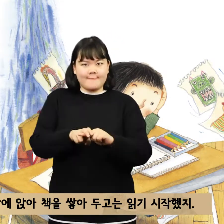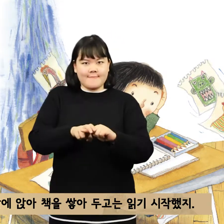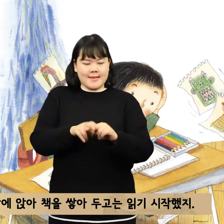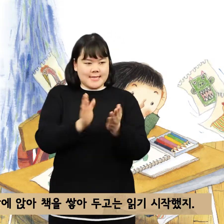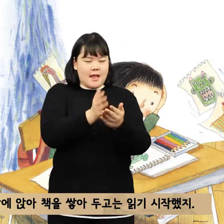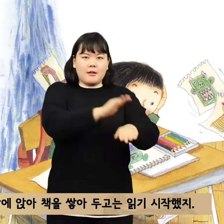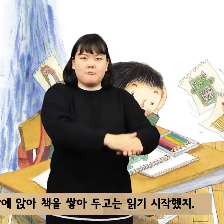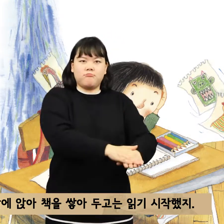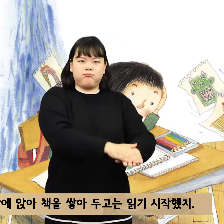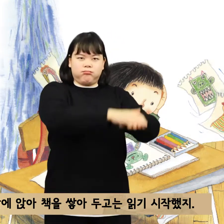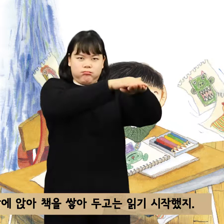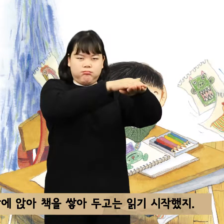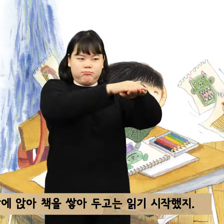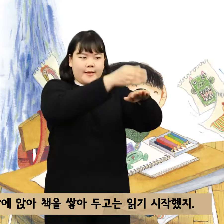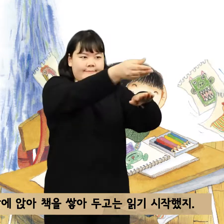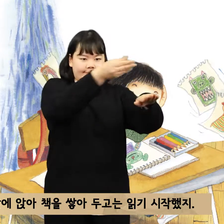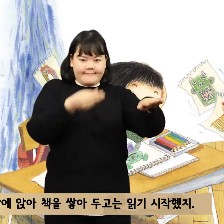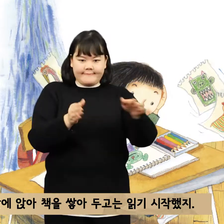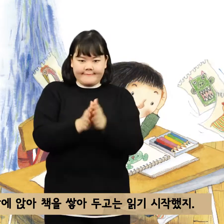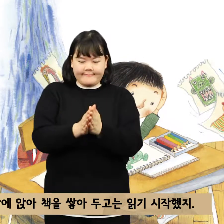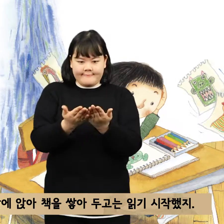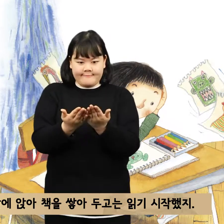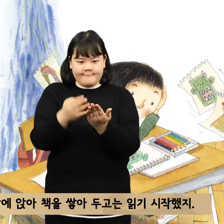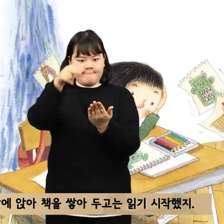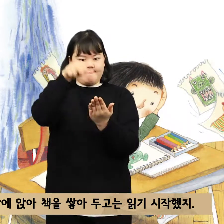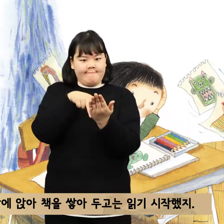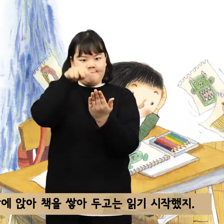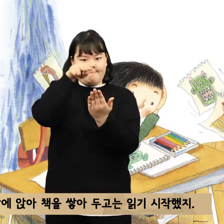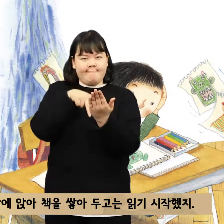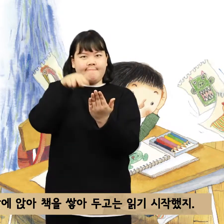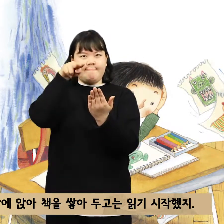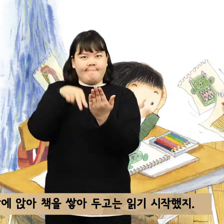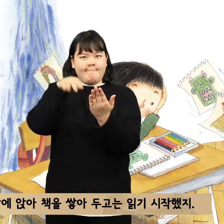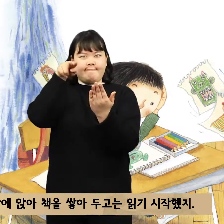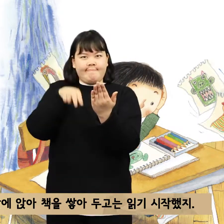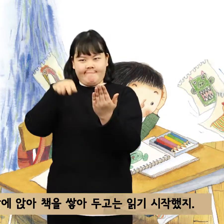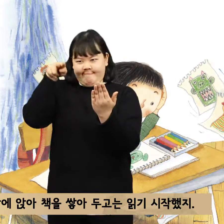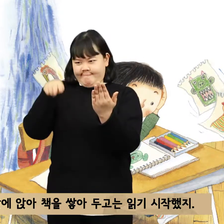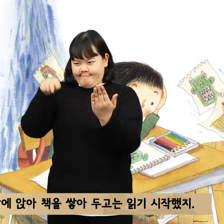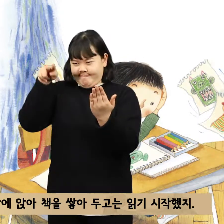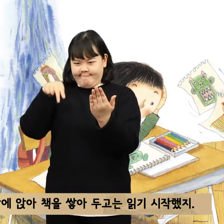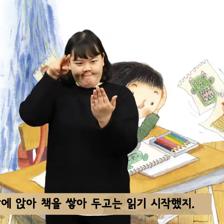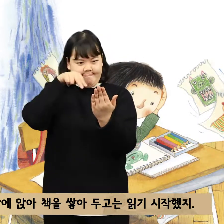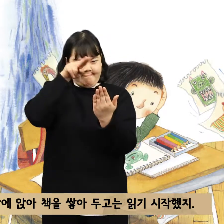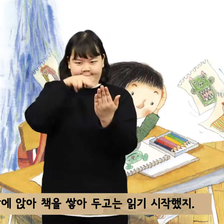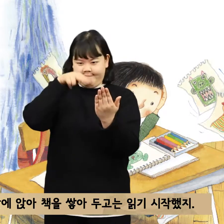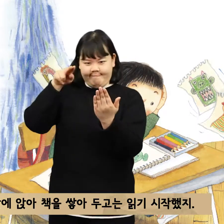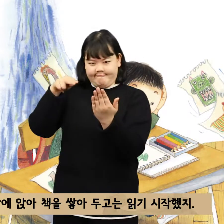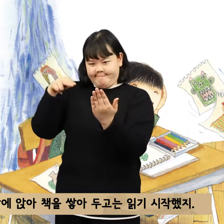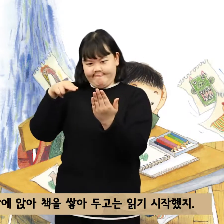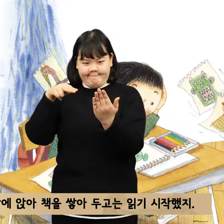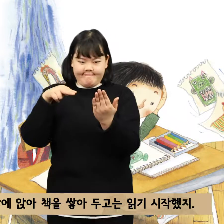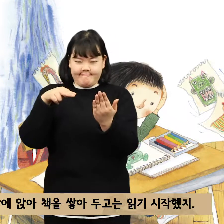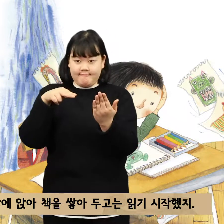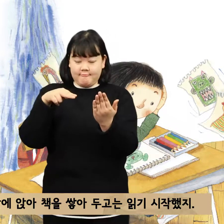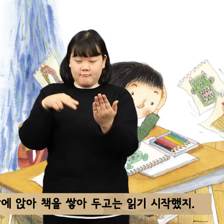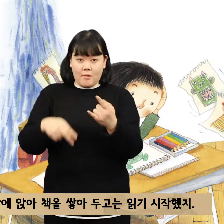그리고 집에 오자마자 책상 앞에 앉아 책을 쌓아두고는 읽기 시작했지.